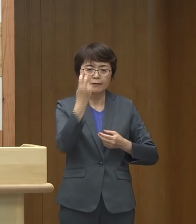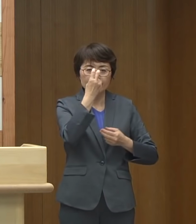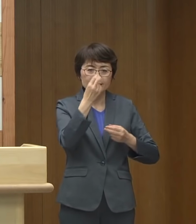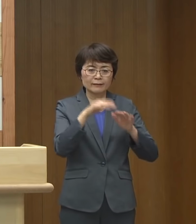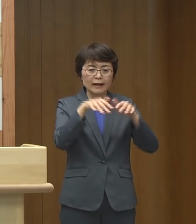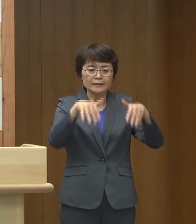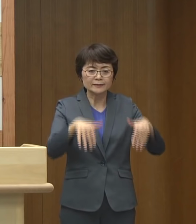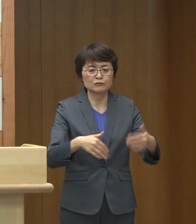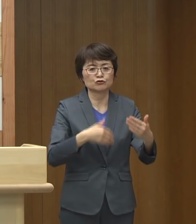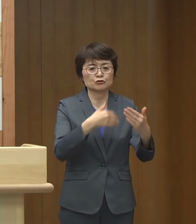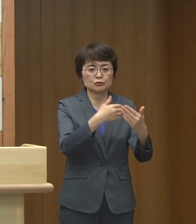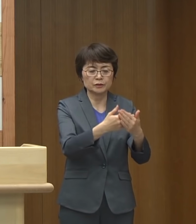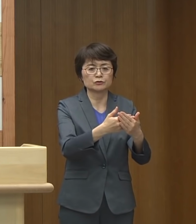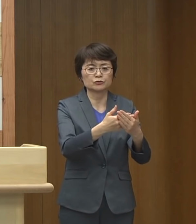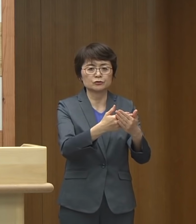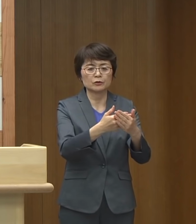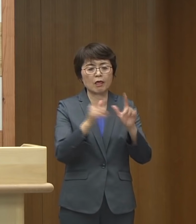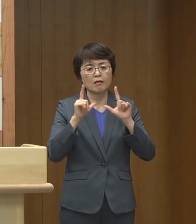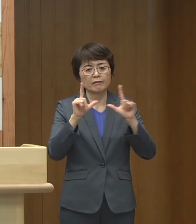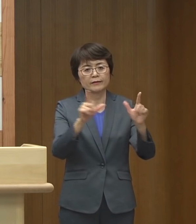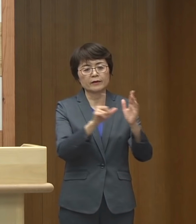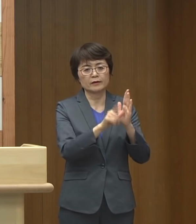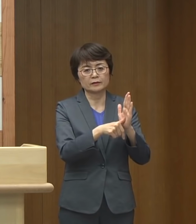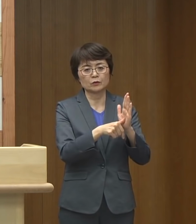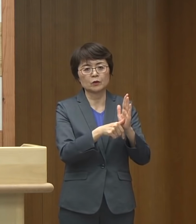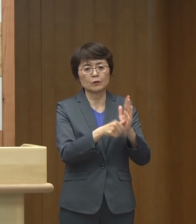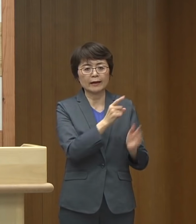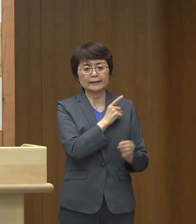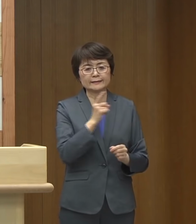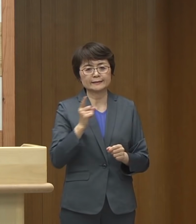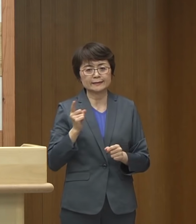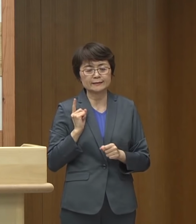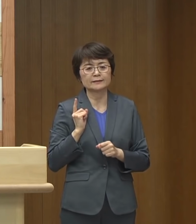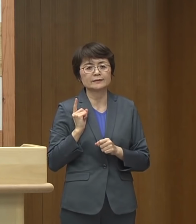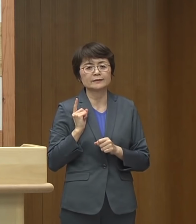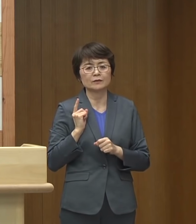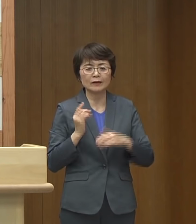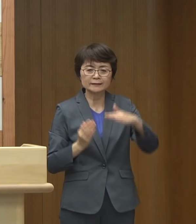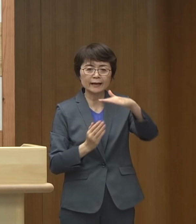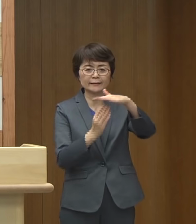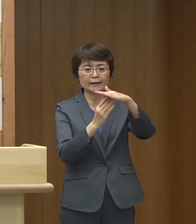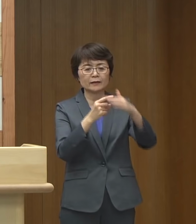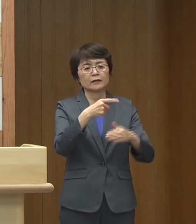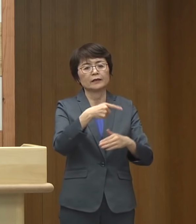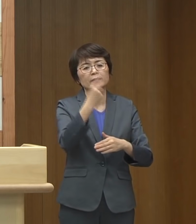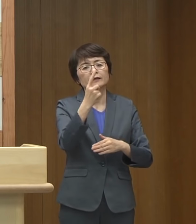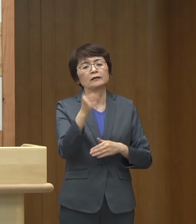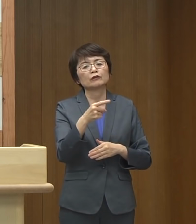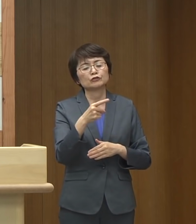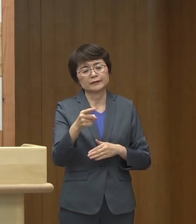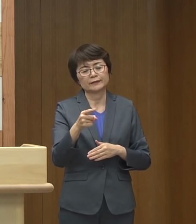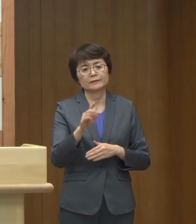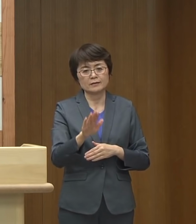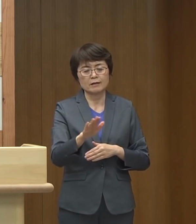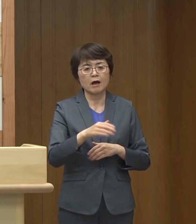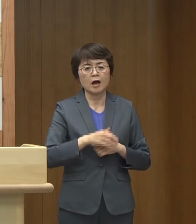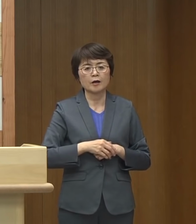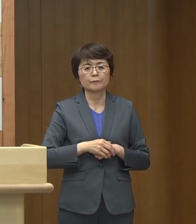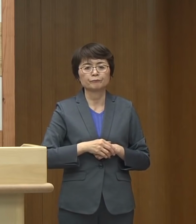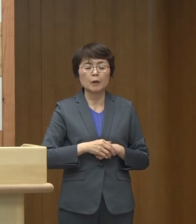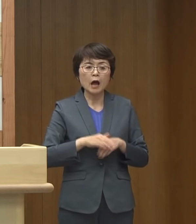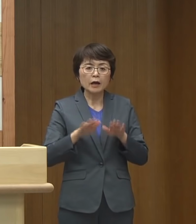実、宣言時点では1日あたりの検査の最大件数が100名分でした。